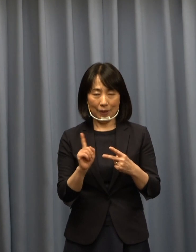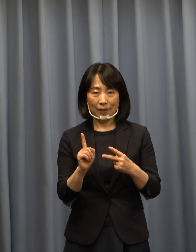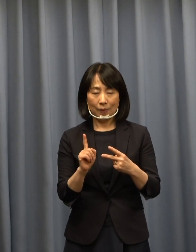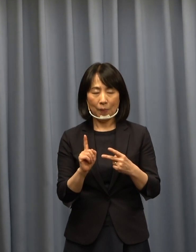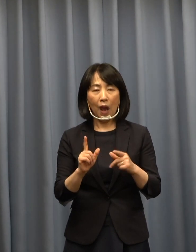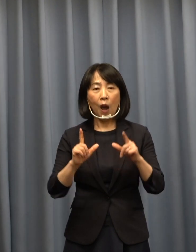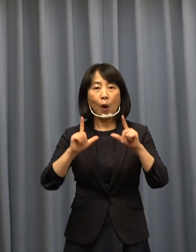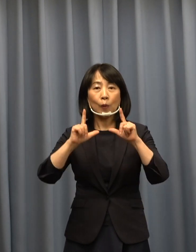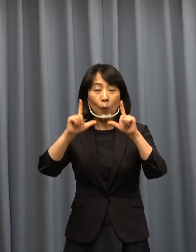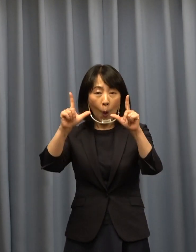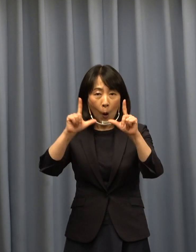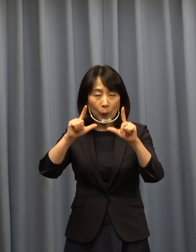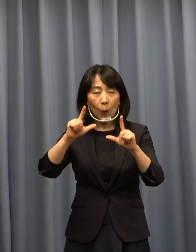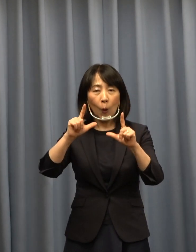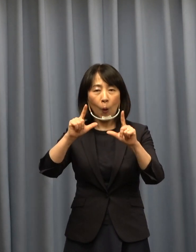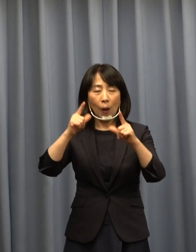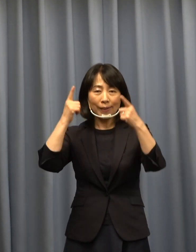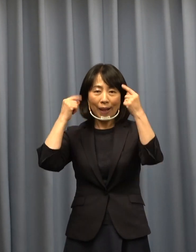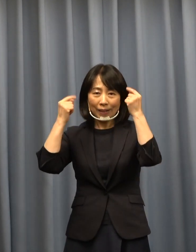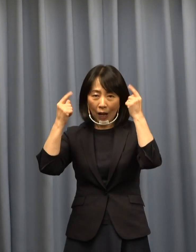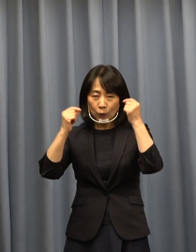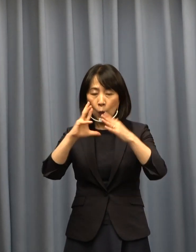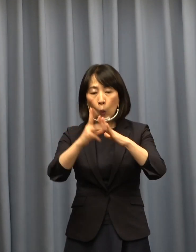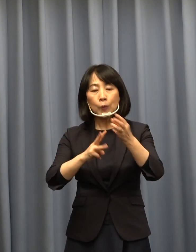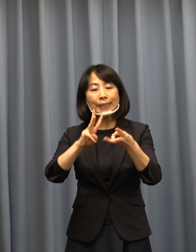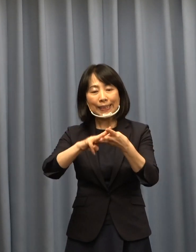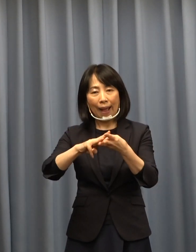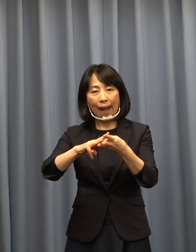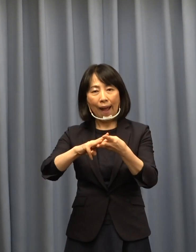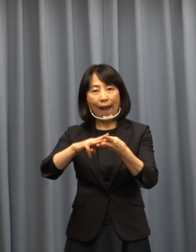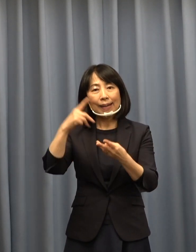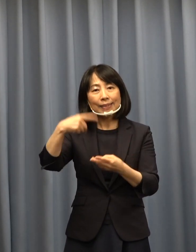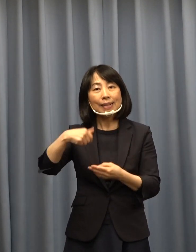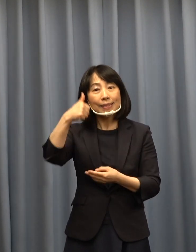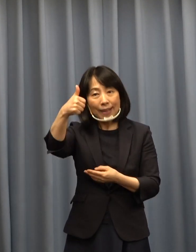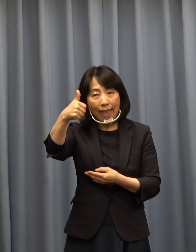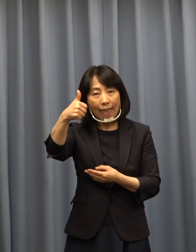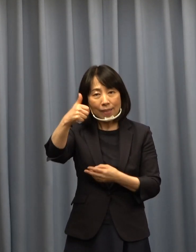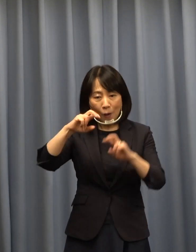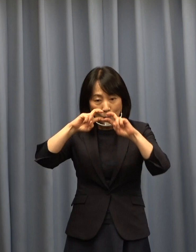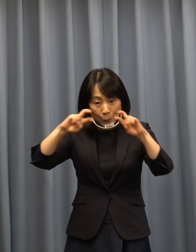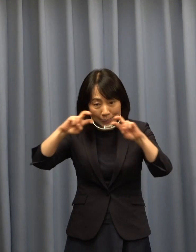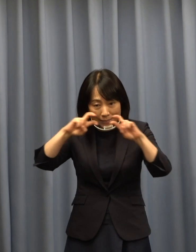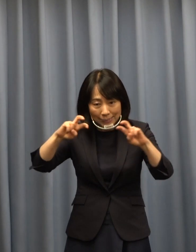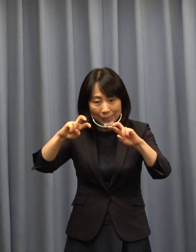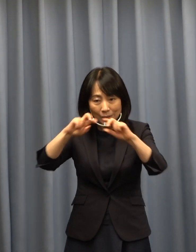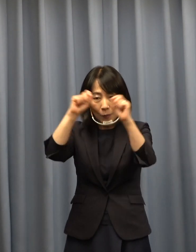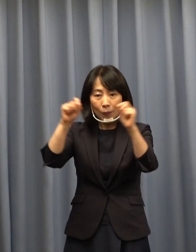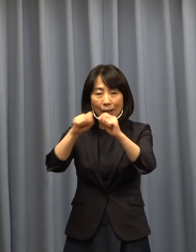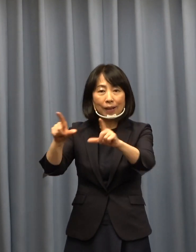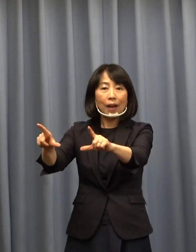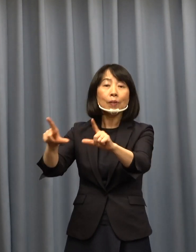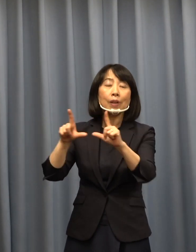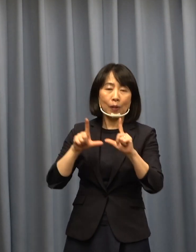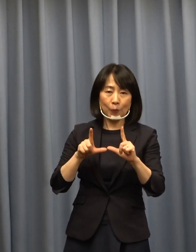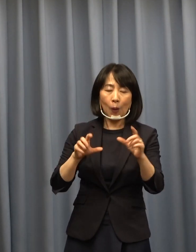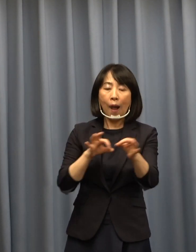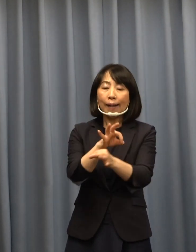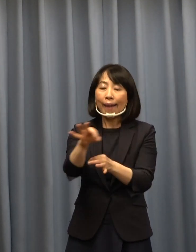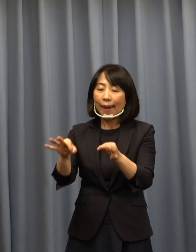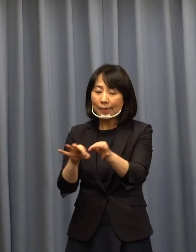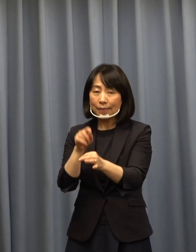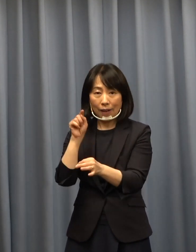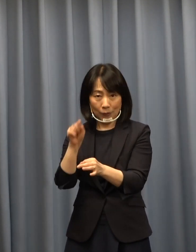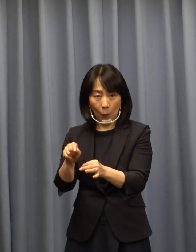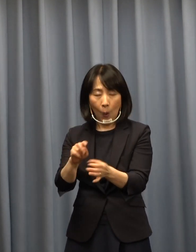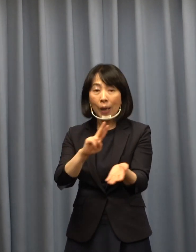東京大学の藤田先生などの、やはり分析などでもそうですけれども、経済と医療はトレ